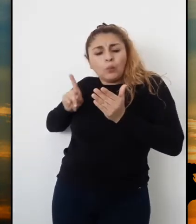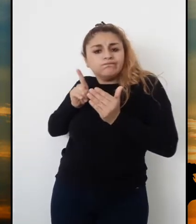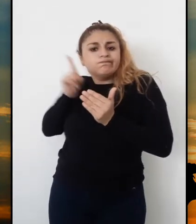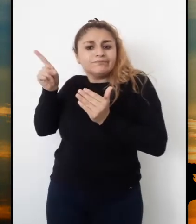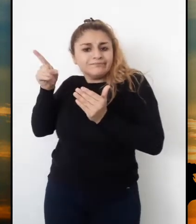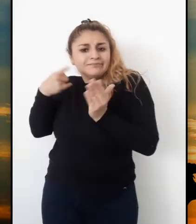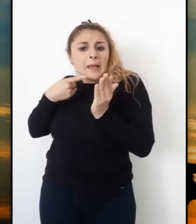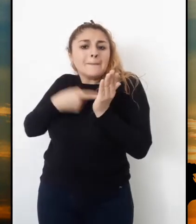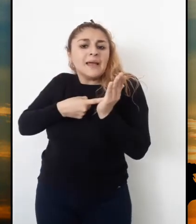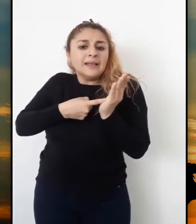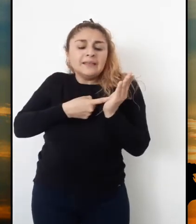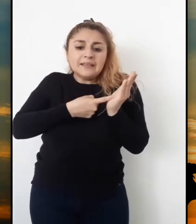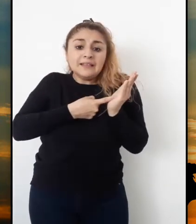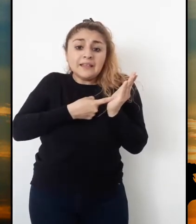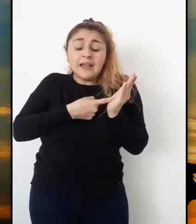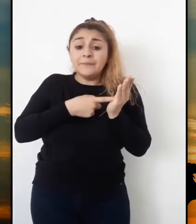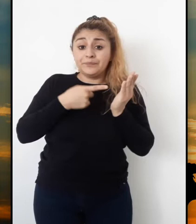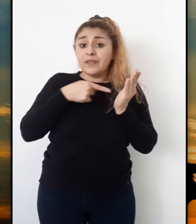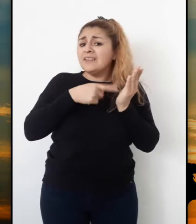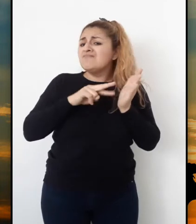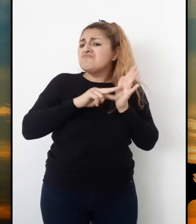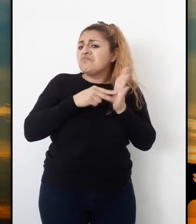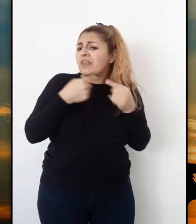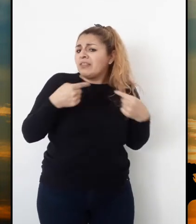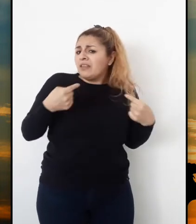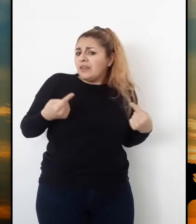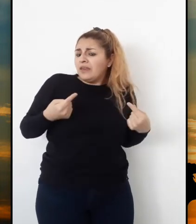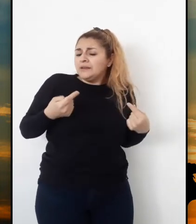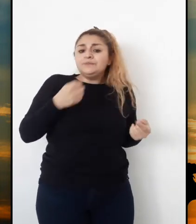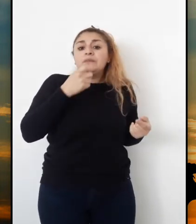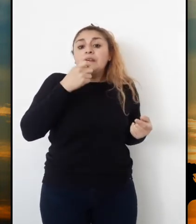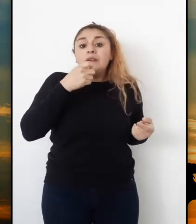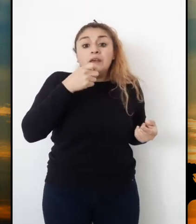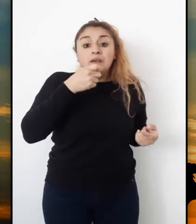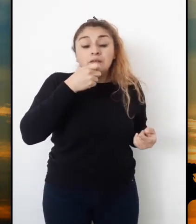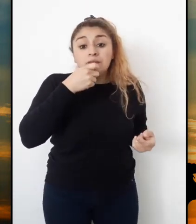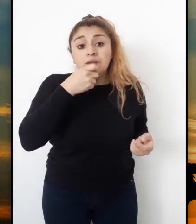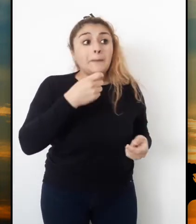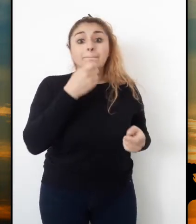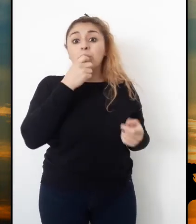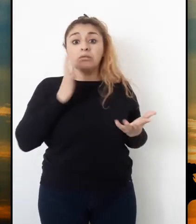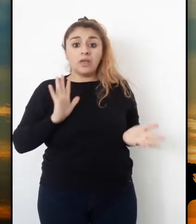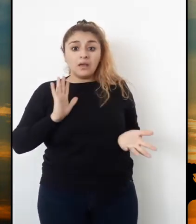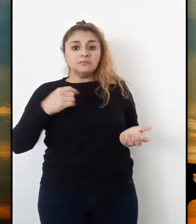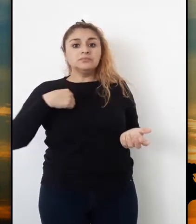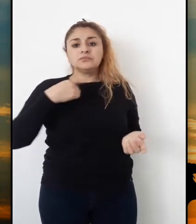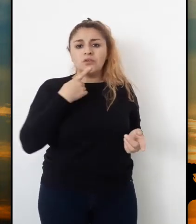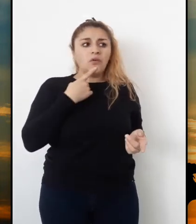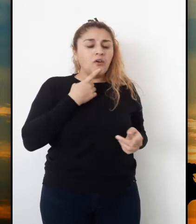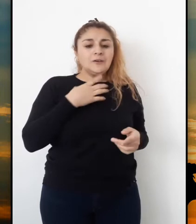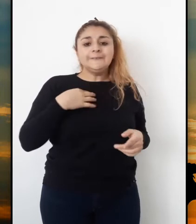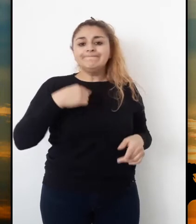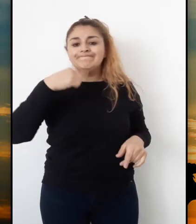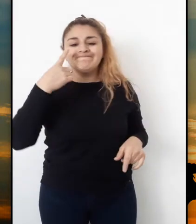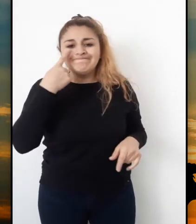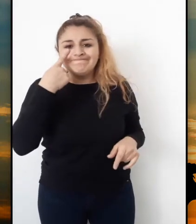situation que je peux traverser ou vivre, cualquiera sea la situación que yo pueda atravesar o vivir,